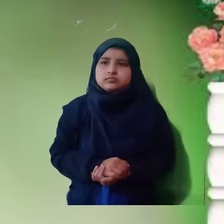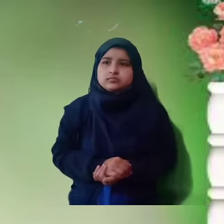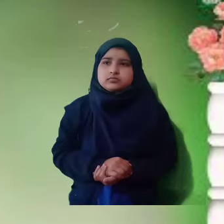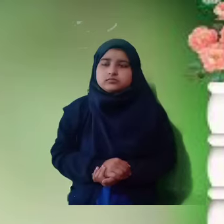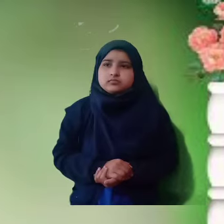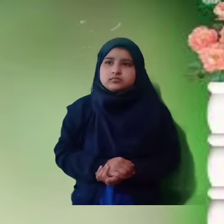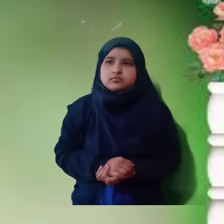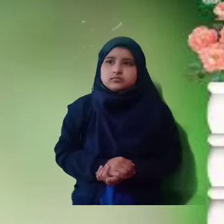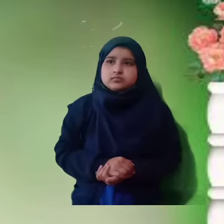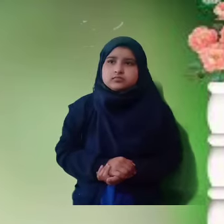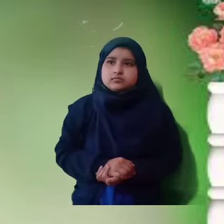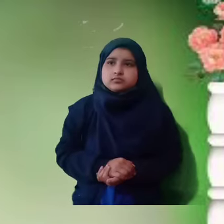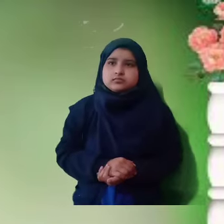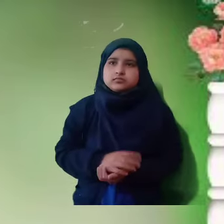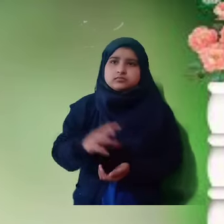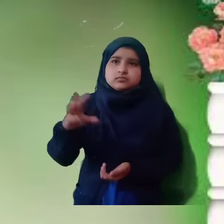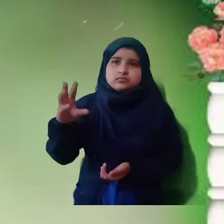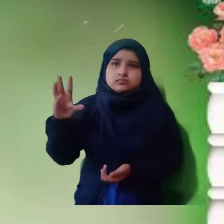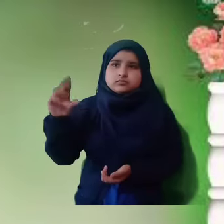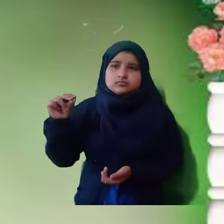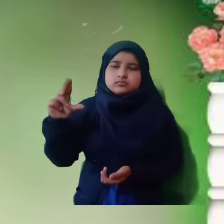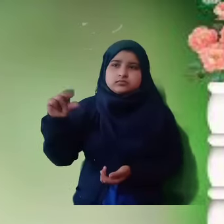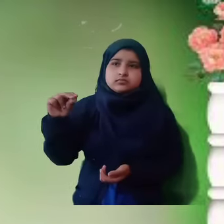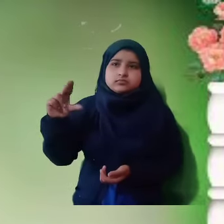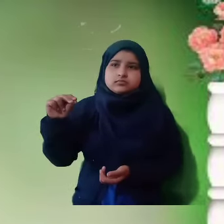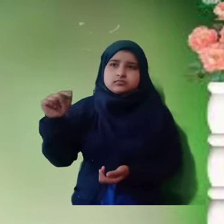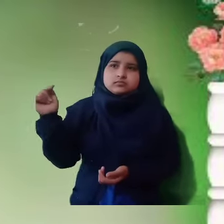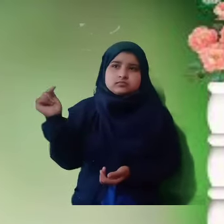वाजिब, प्रॉपर, ऐसे ऐसे करके